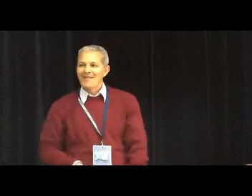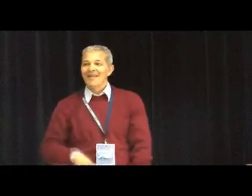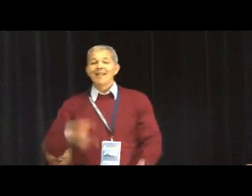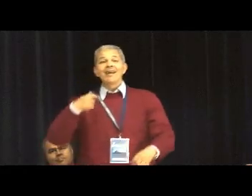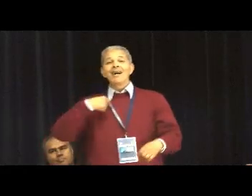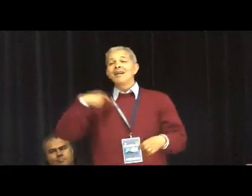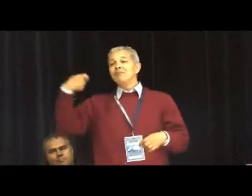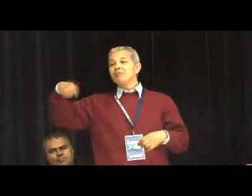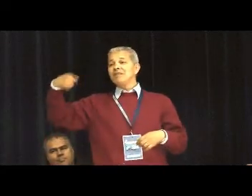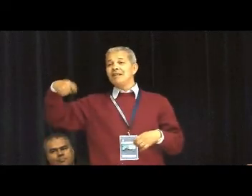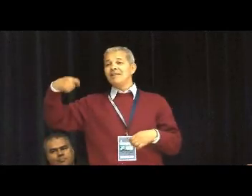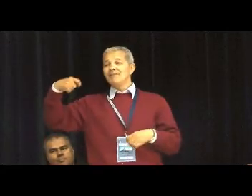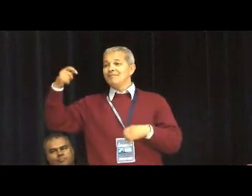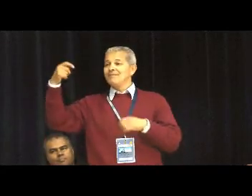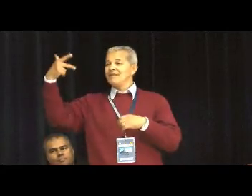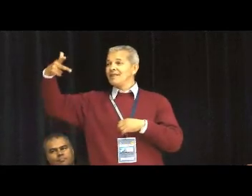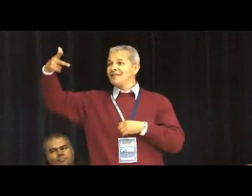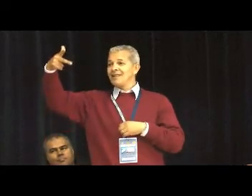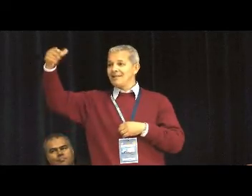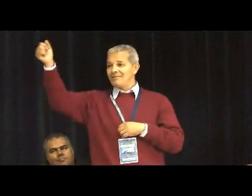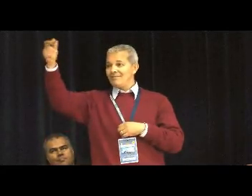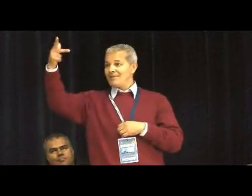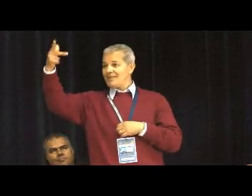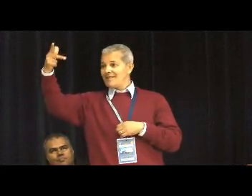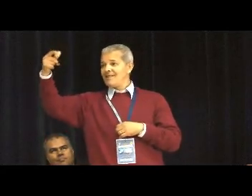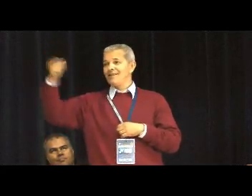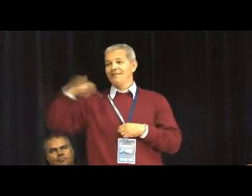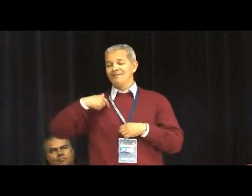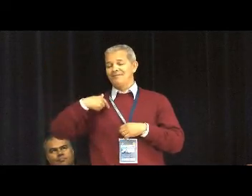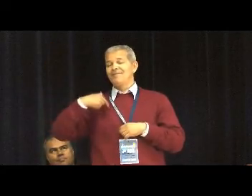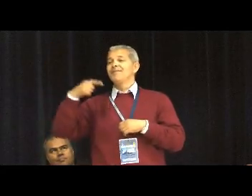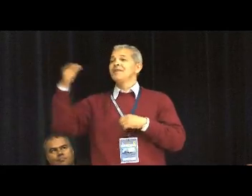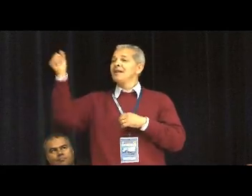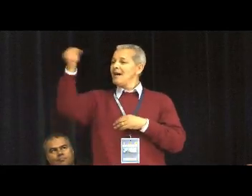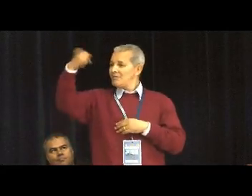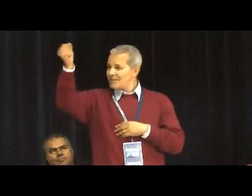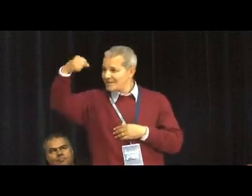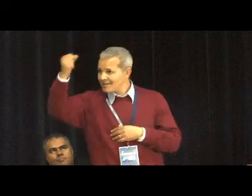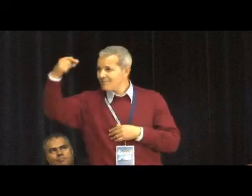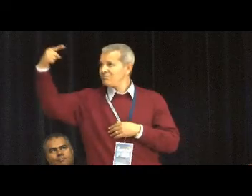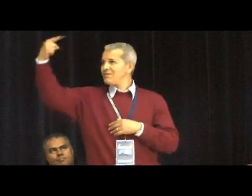تنشوف مجموعة من الوجوه، هذا الشيء يشعرني بإحساس قوي.